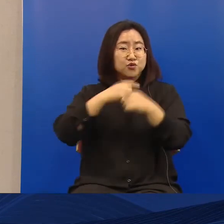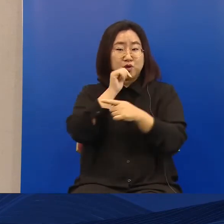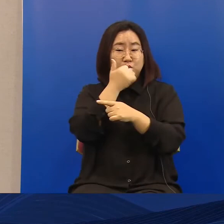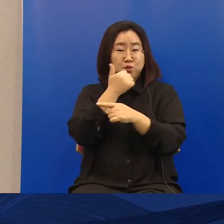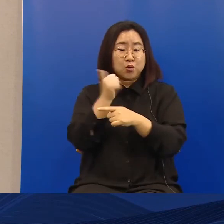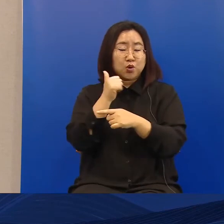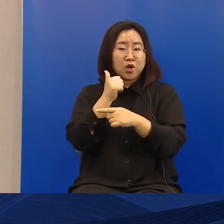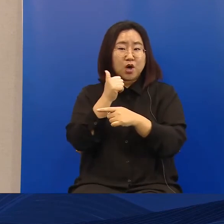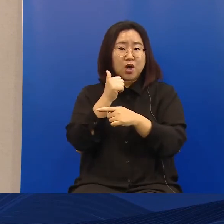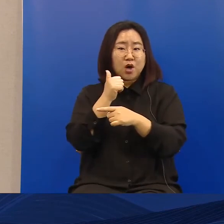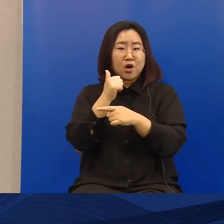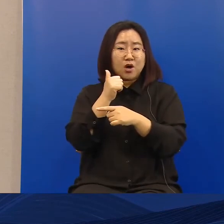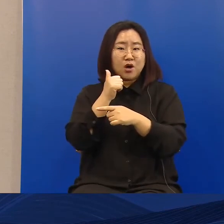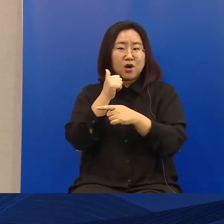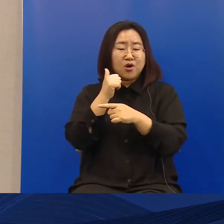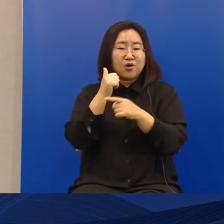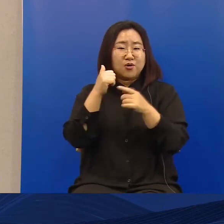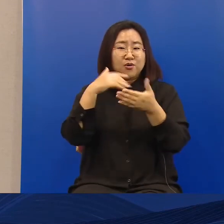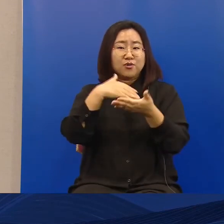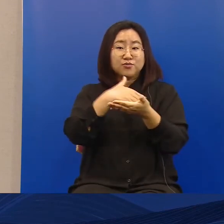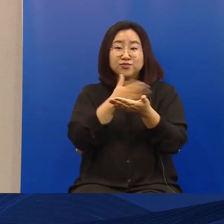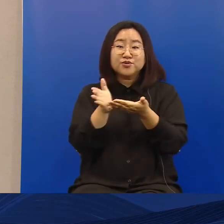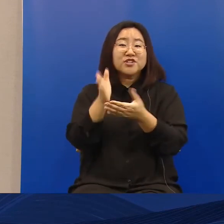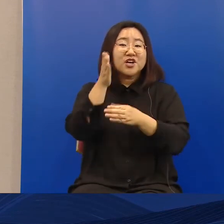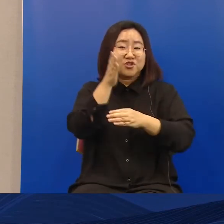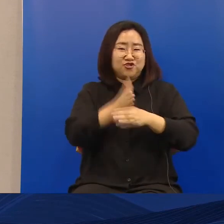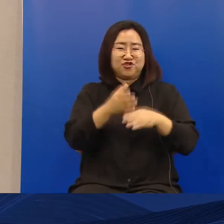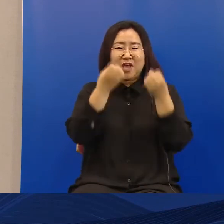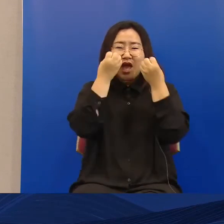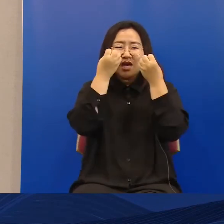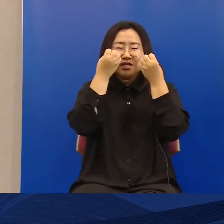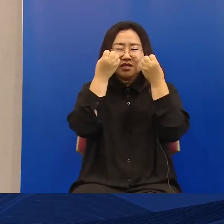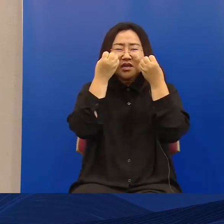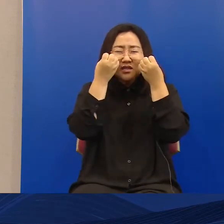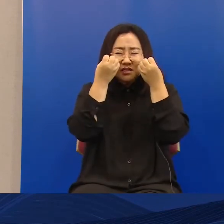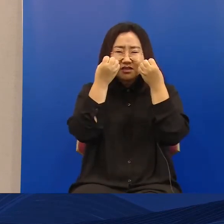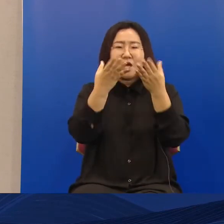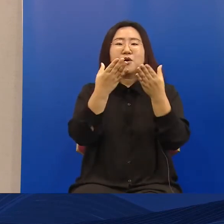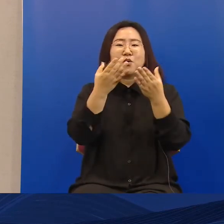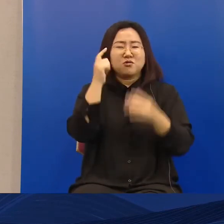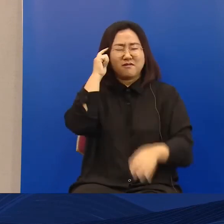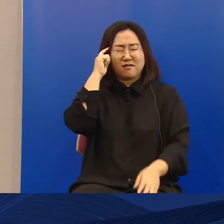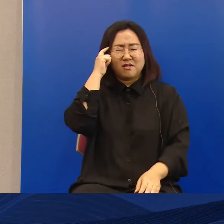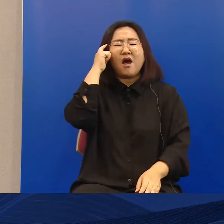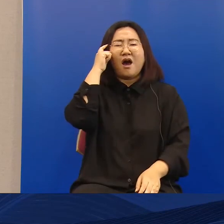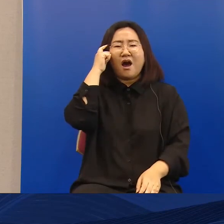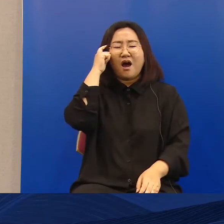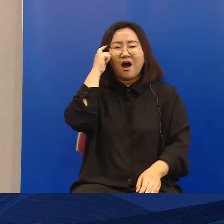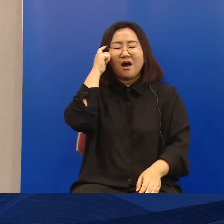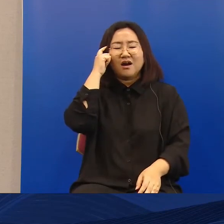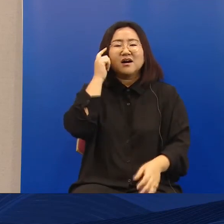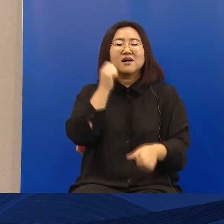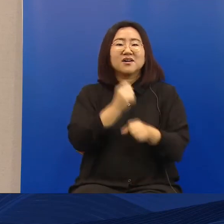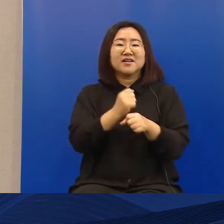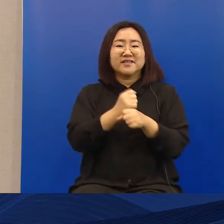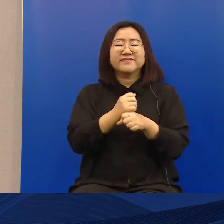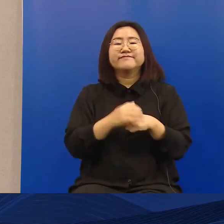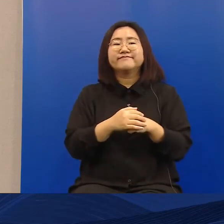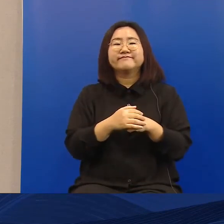통역 서비스 분야에 새로운 재개념화를 이루어낸 쾌거라는 생각을